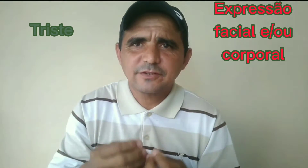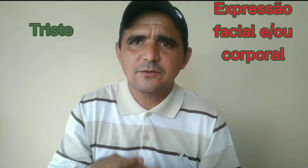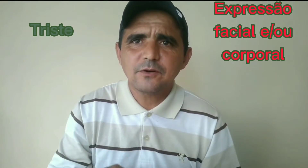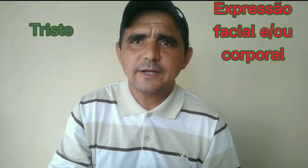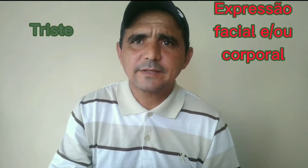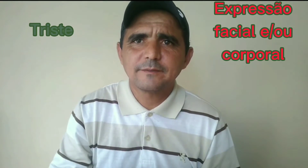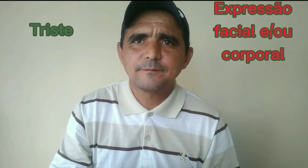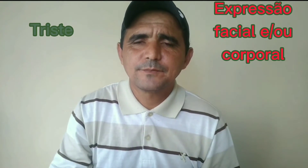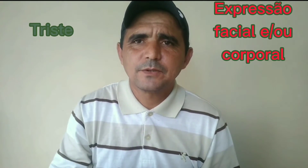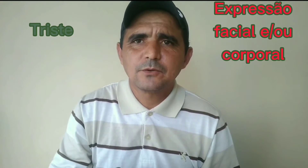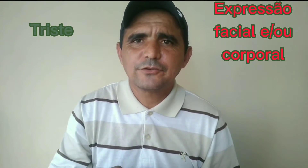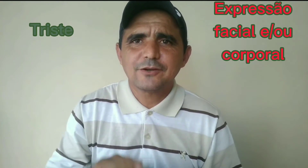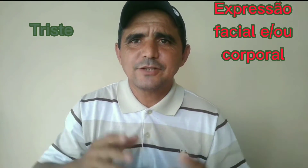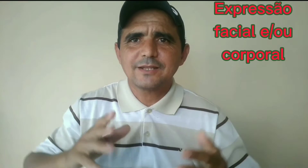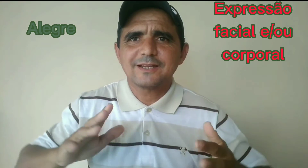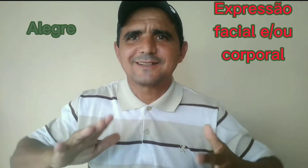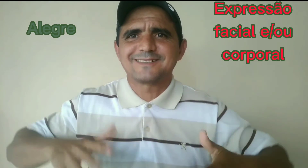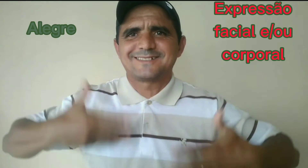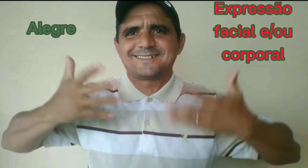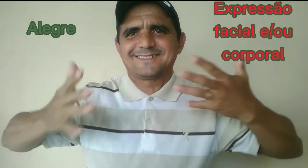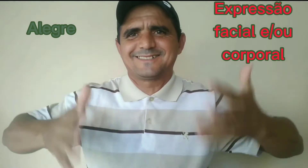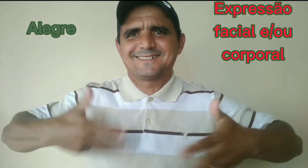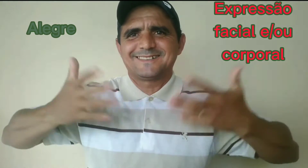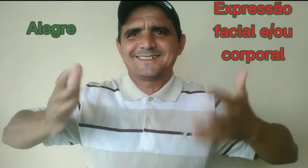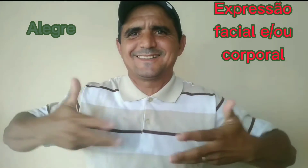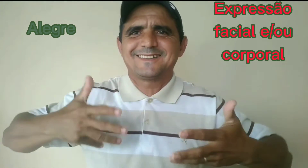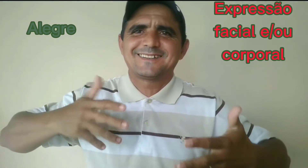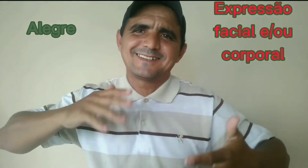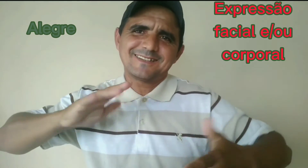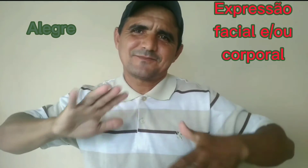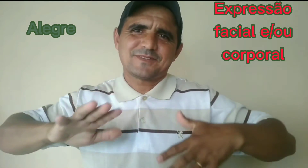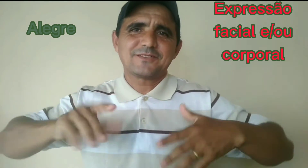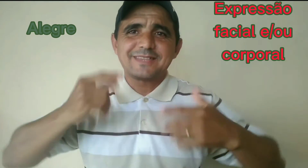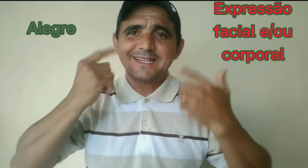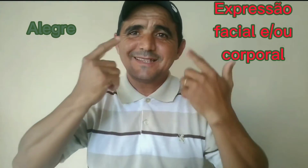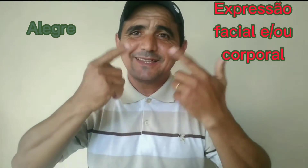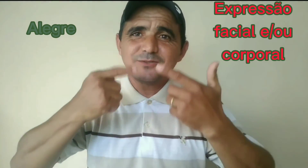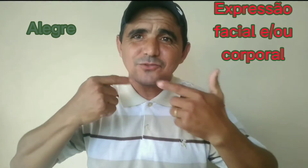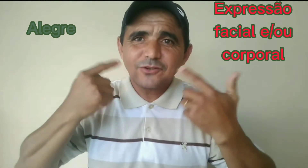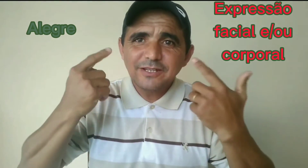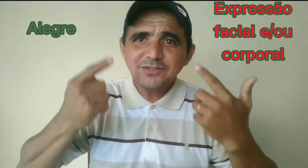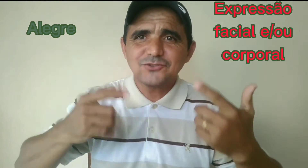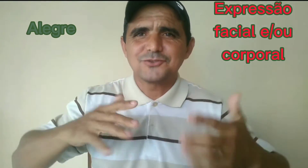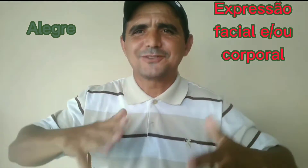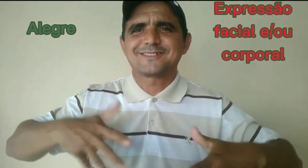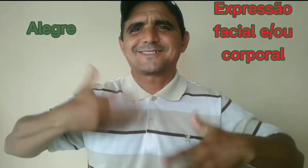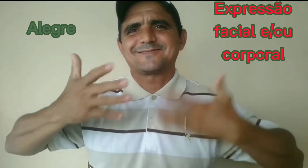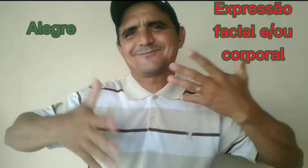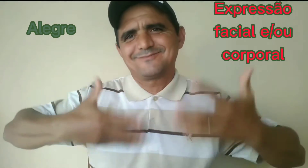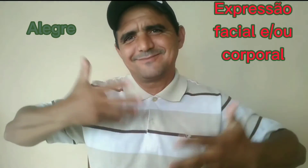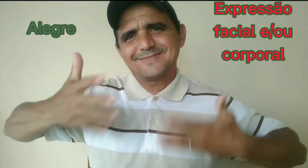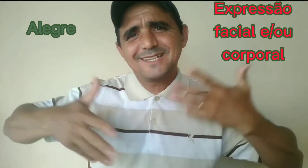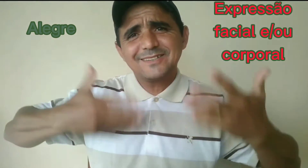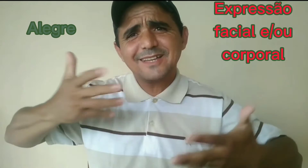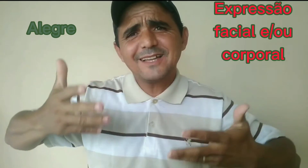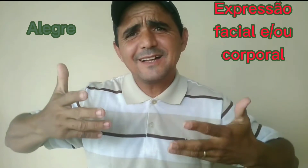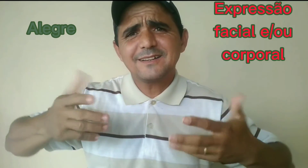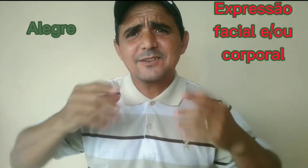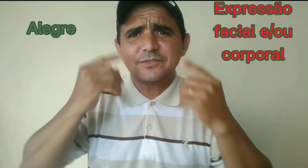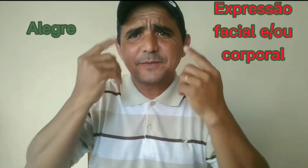facial correta. O sinal de alegre. Né? Então, tem que ter um sorriso no rosto. Tem que ser a